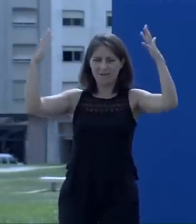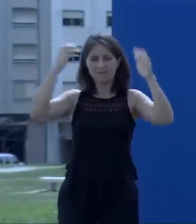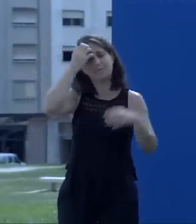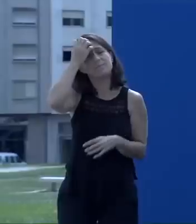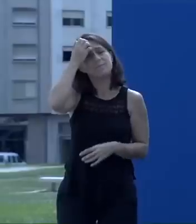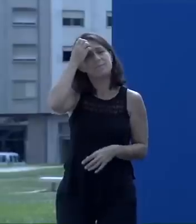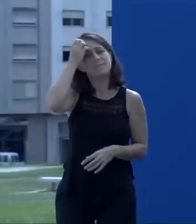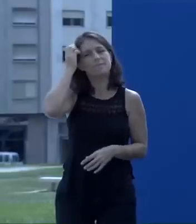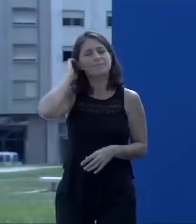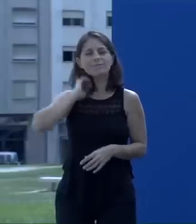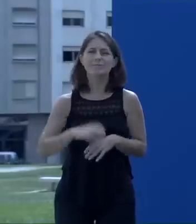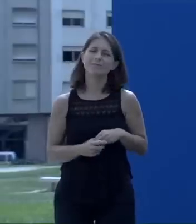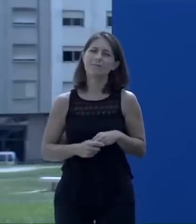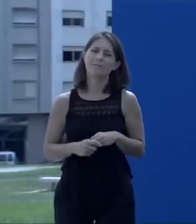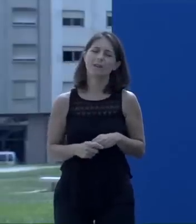viva.